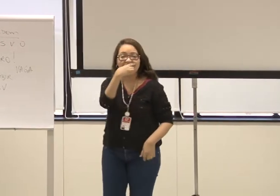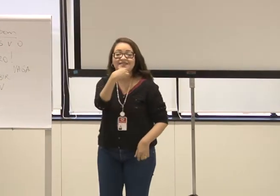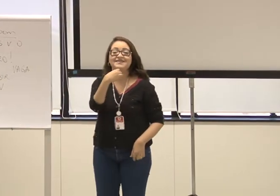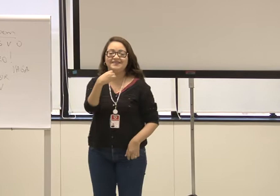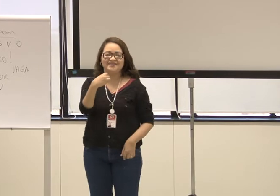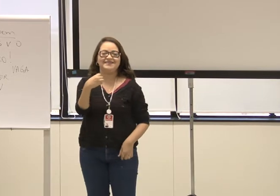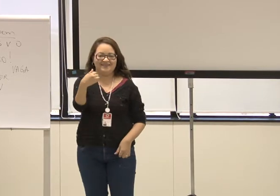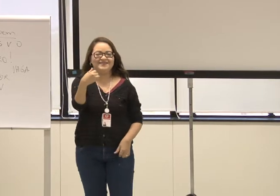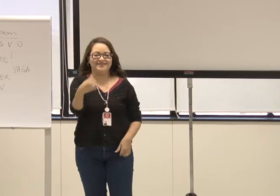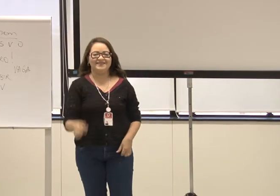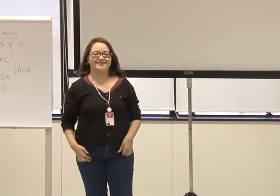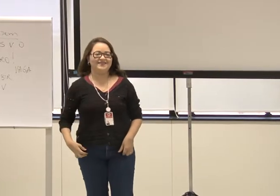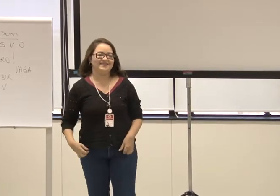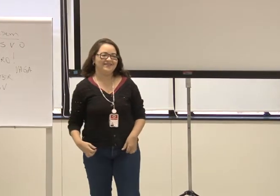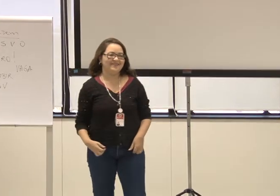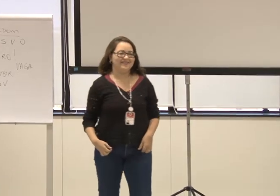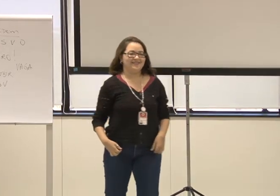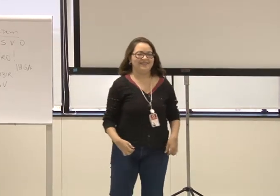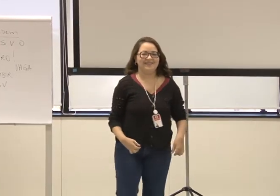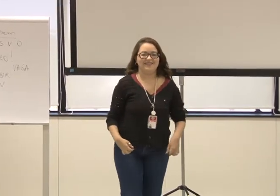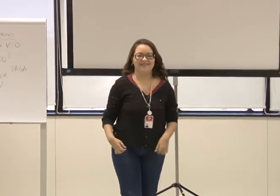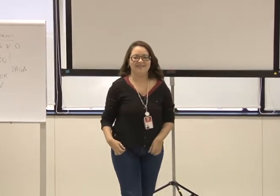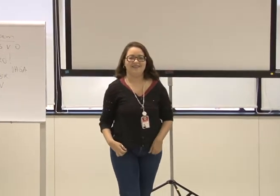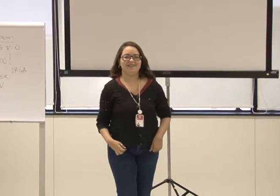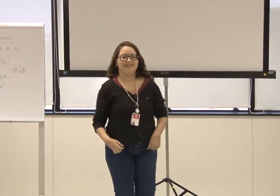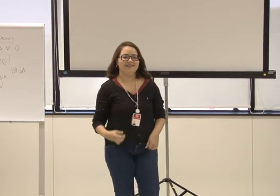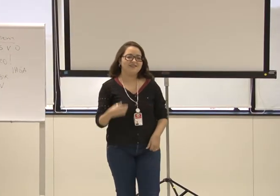O homem se suicidou lá no prédio. No prédio.